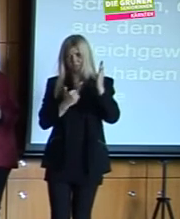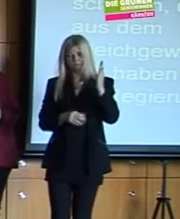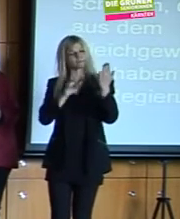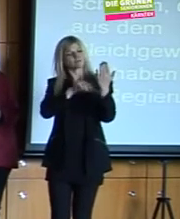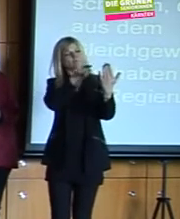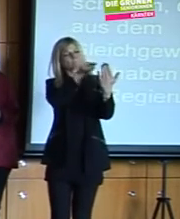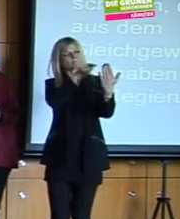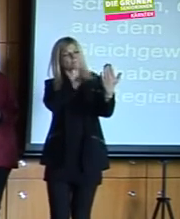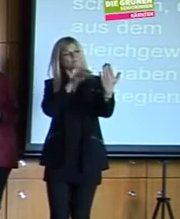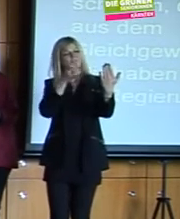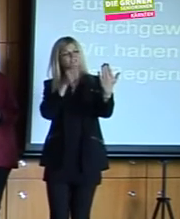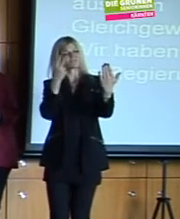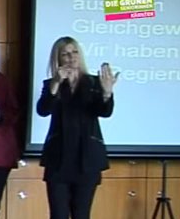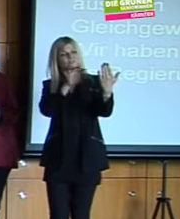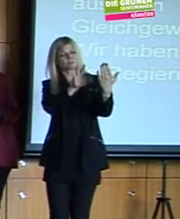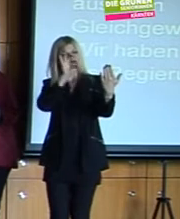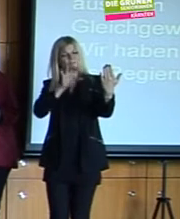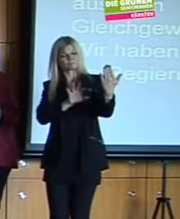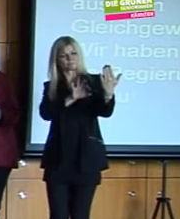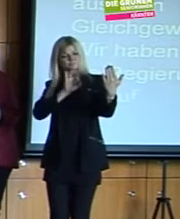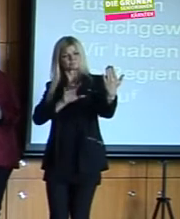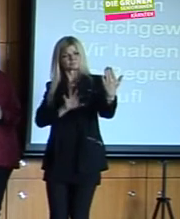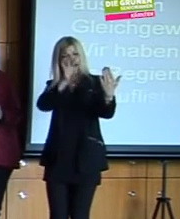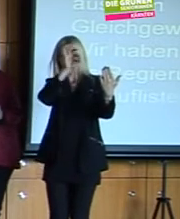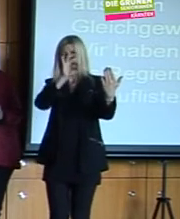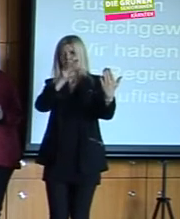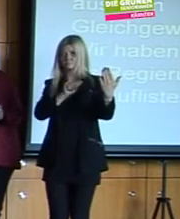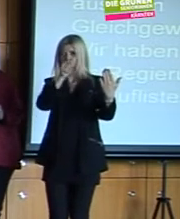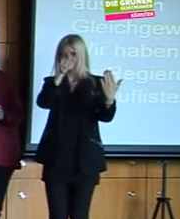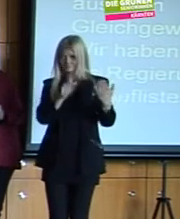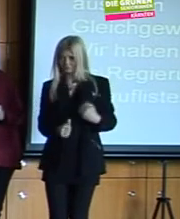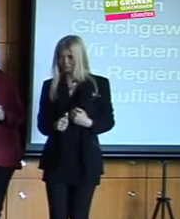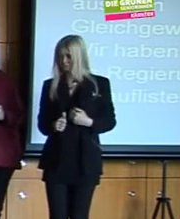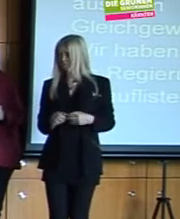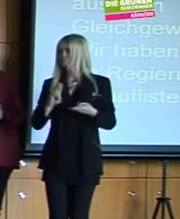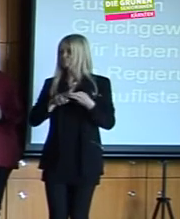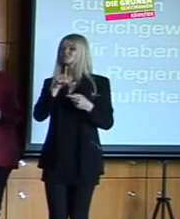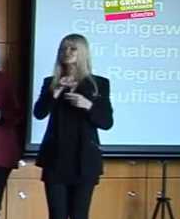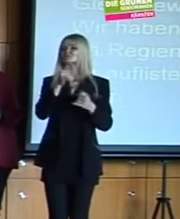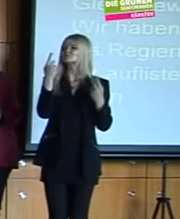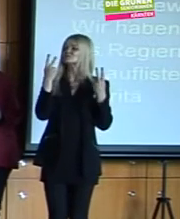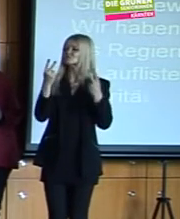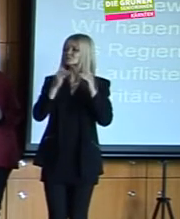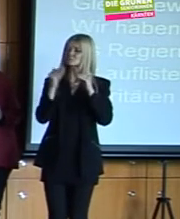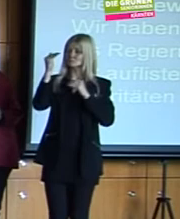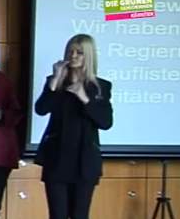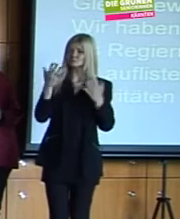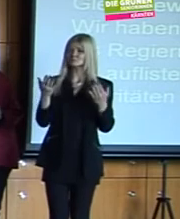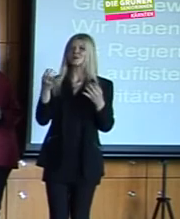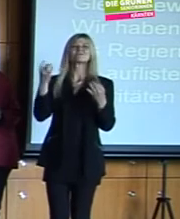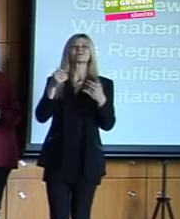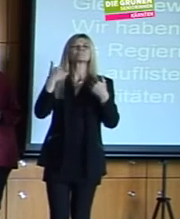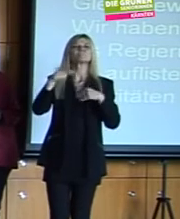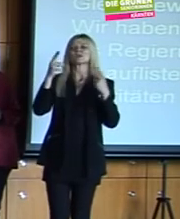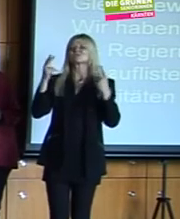setzen. Und die Prioritäten werden dann auch so zu legen sein, dass man das, was einem wichtig ist, und da steht